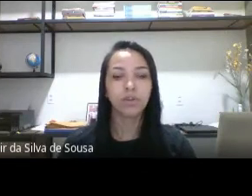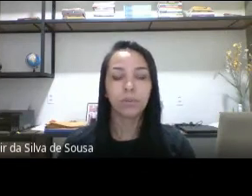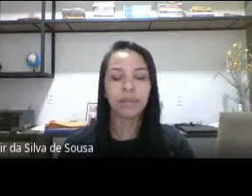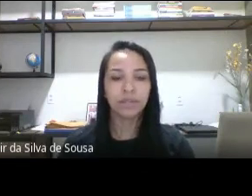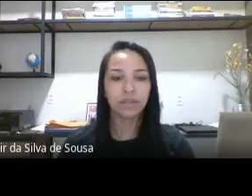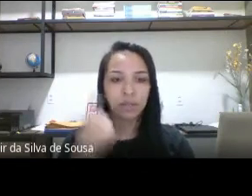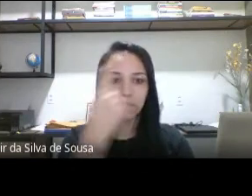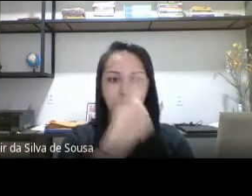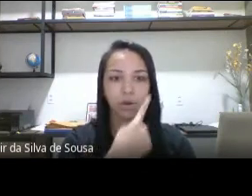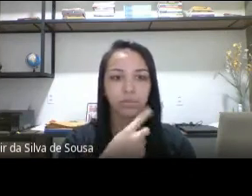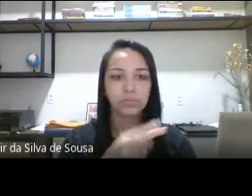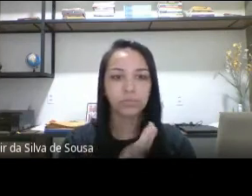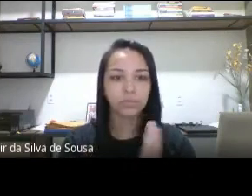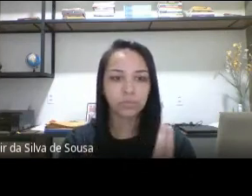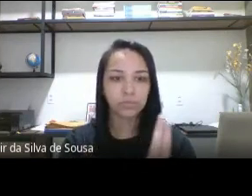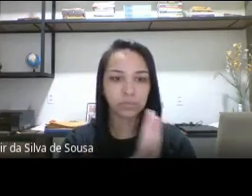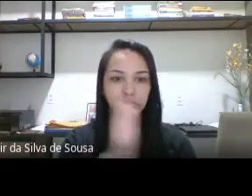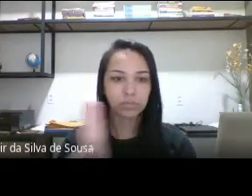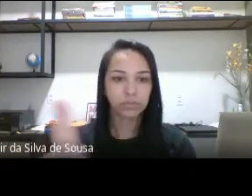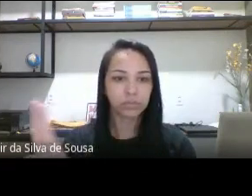o seu nome desse jeito aqui, ó.